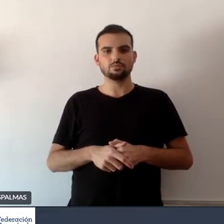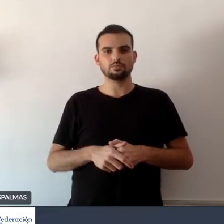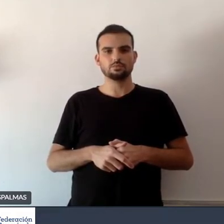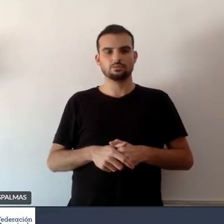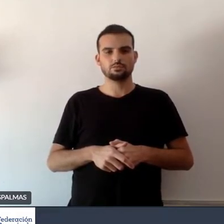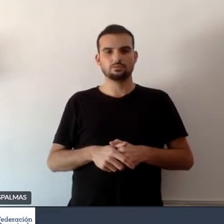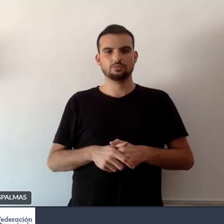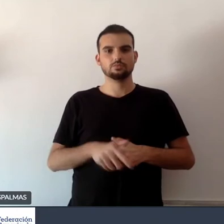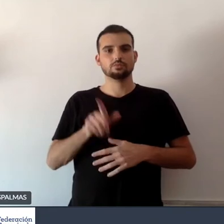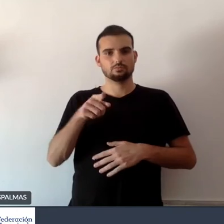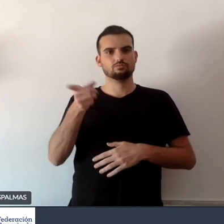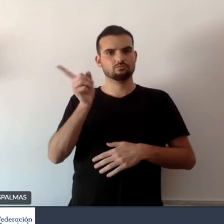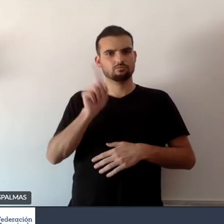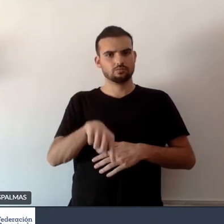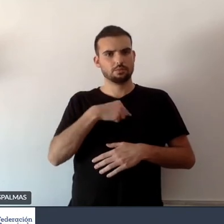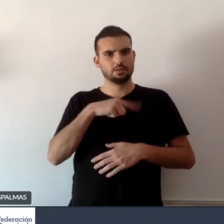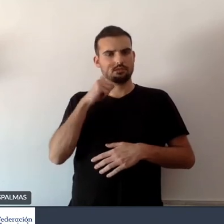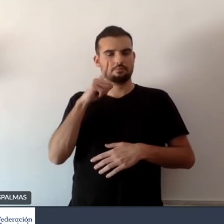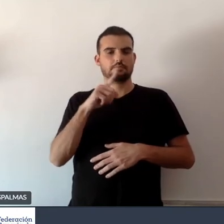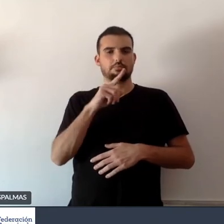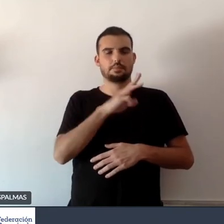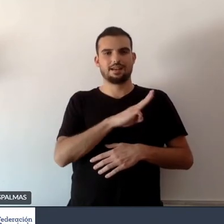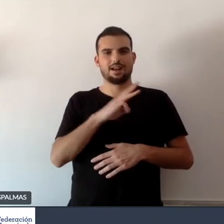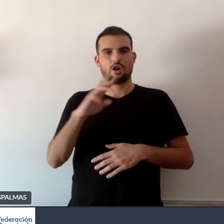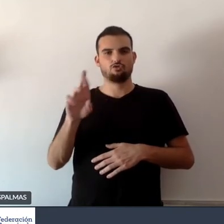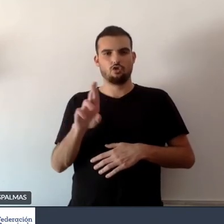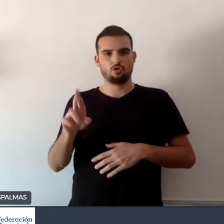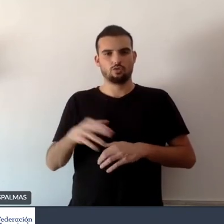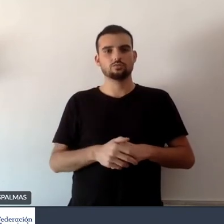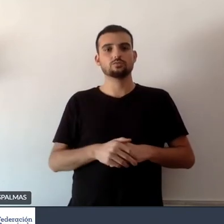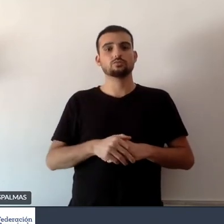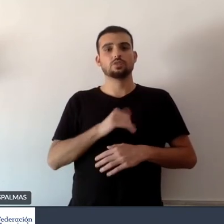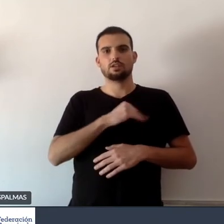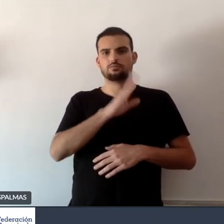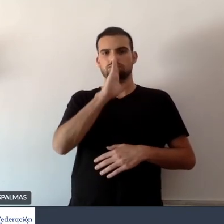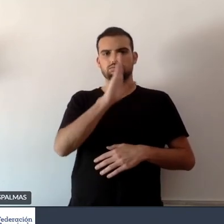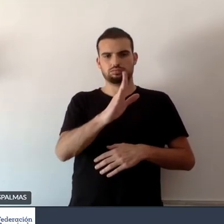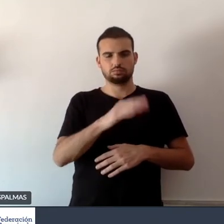Aquí tenemos de nuevo Spanish pick and roll. Bloqueo directo.